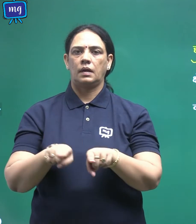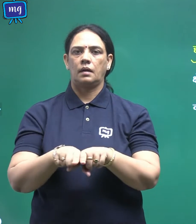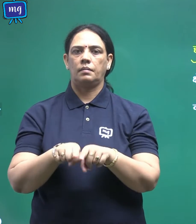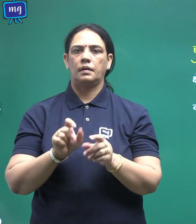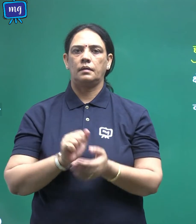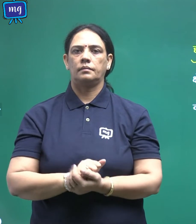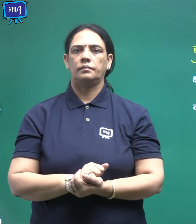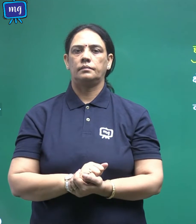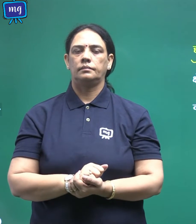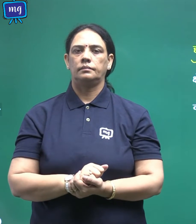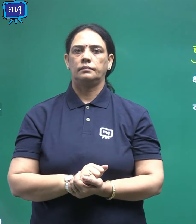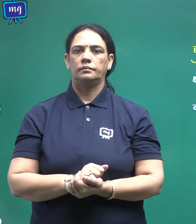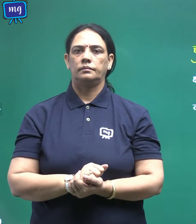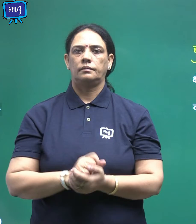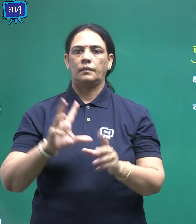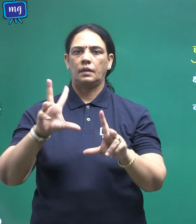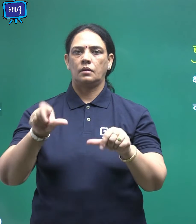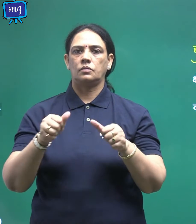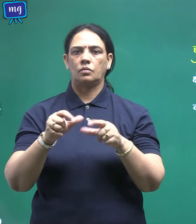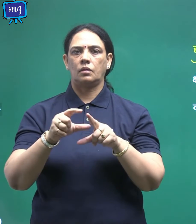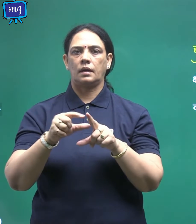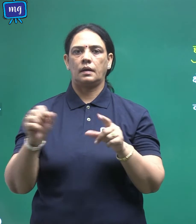बराबर। हल करेंगे